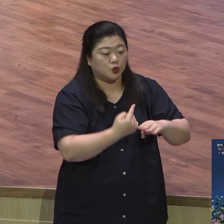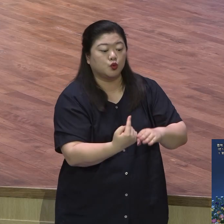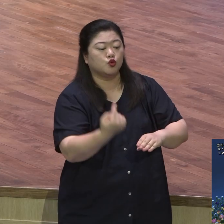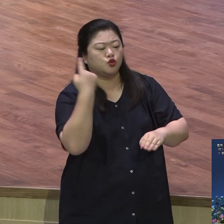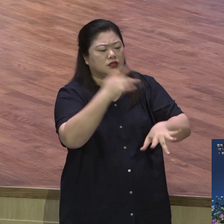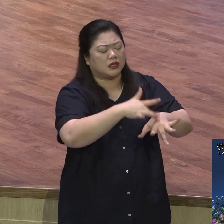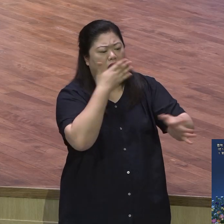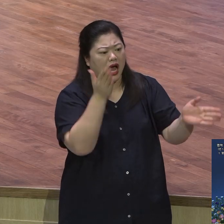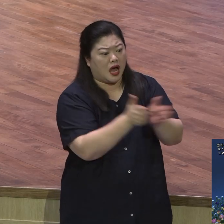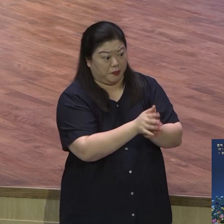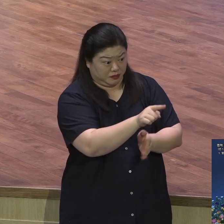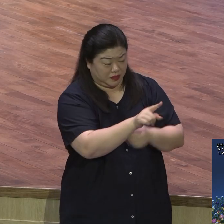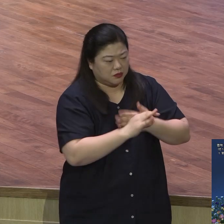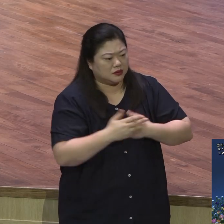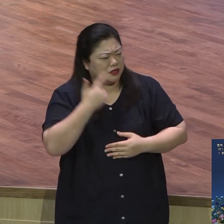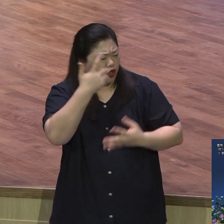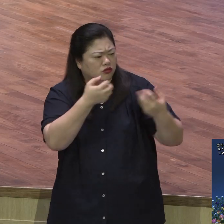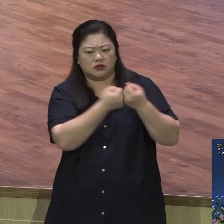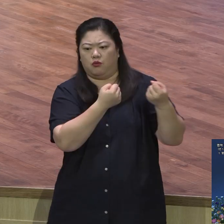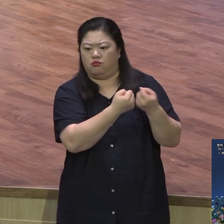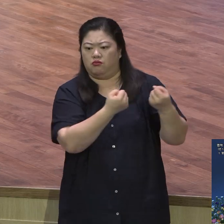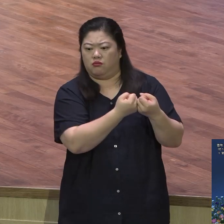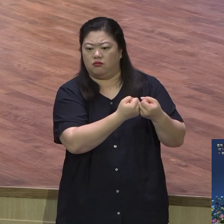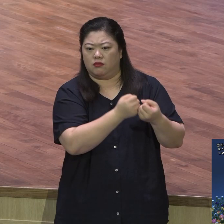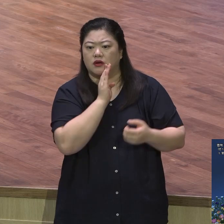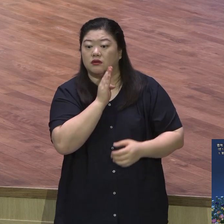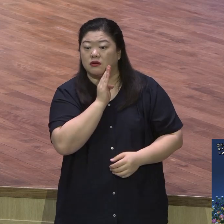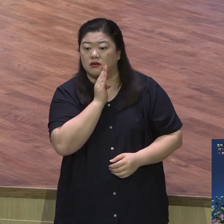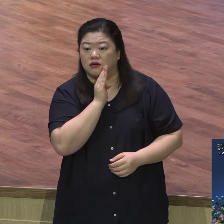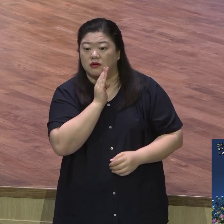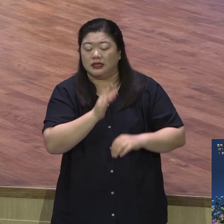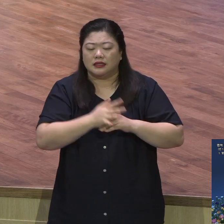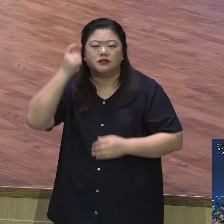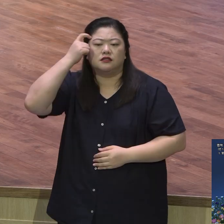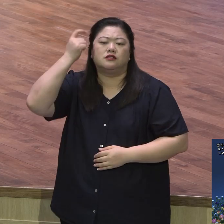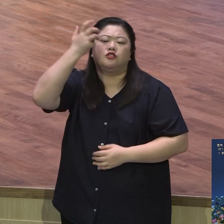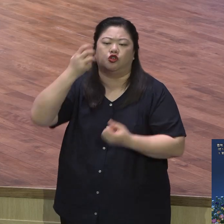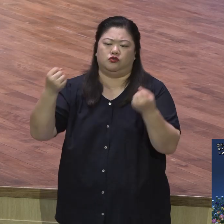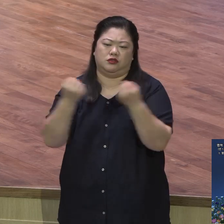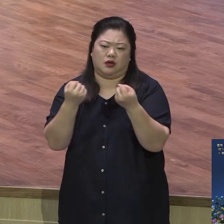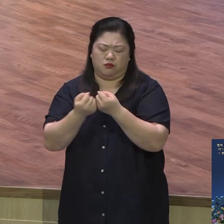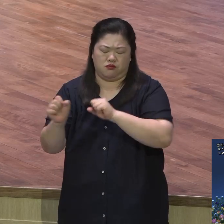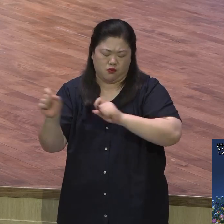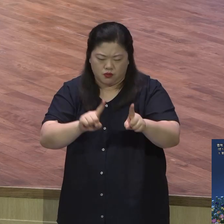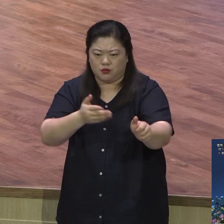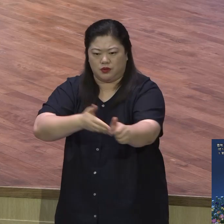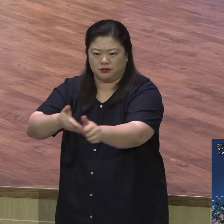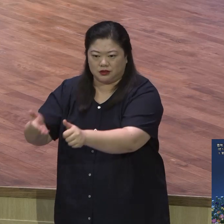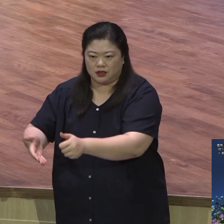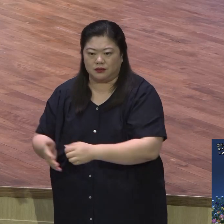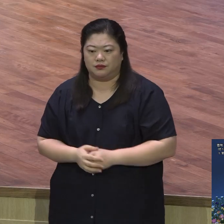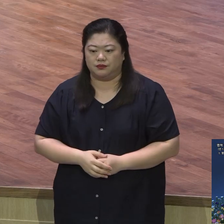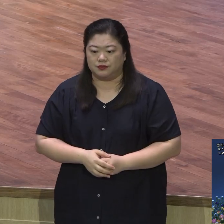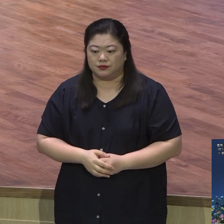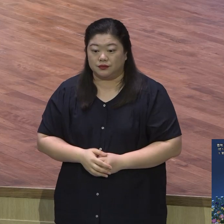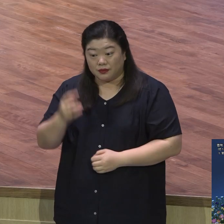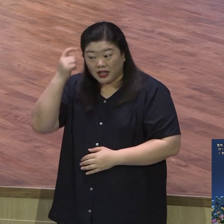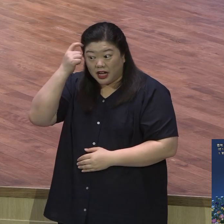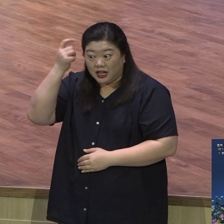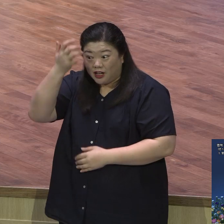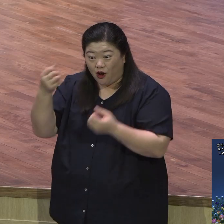사람과도 육신 싸움은 불신자되어야 하는 거예요. 우리는 영적 싸움을 싸워야 돼. 영적 싸움을 안 싸우는 사람들은 육신 싸움이에요.